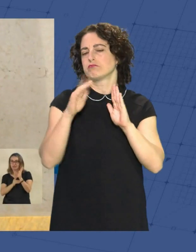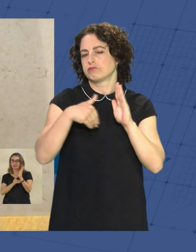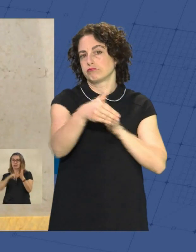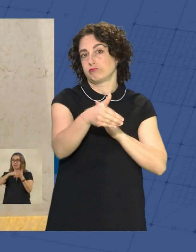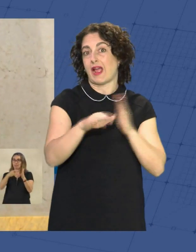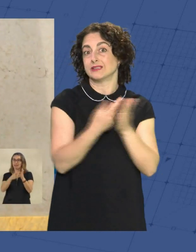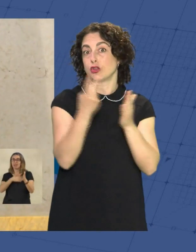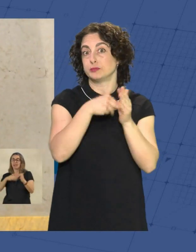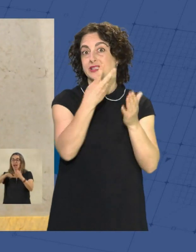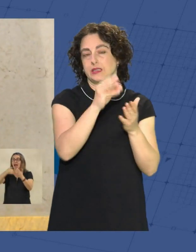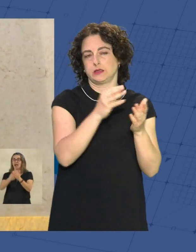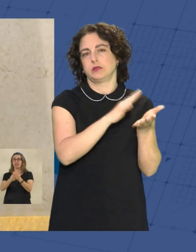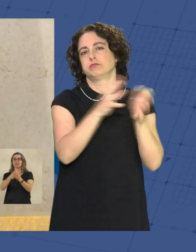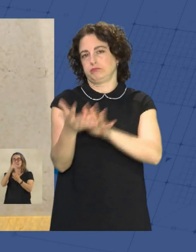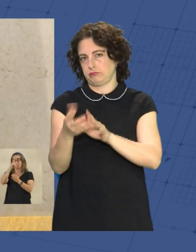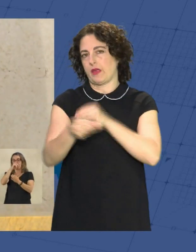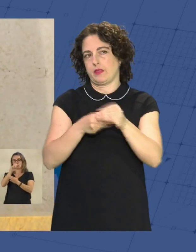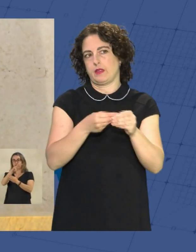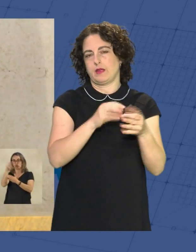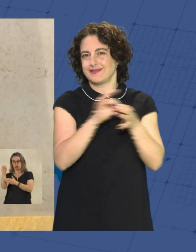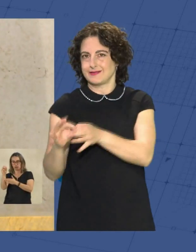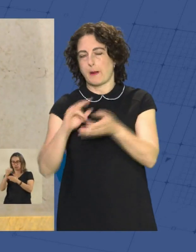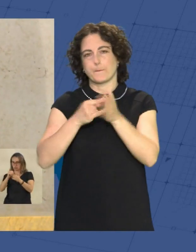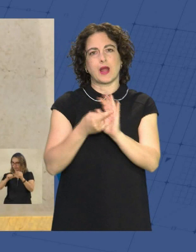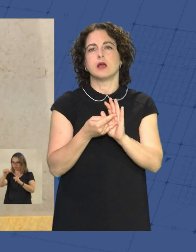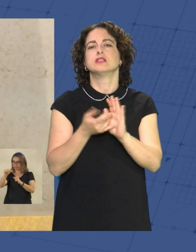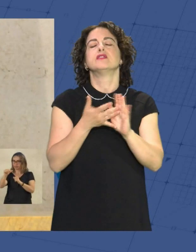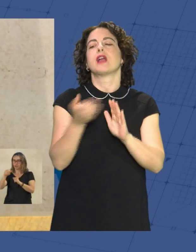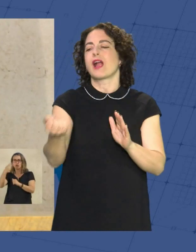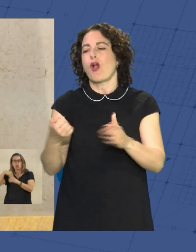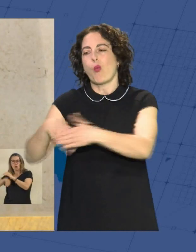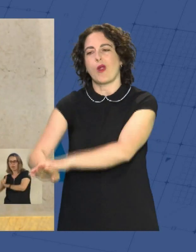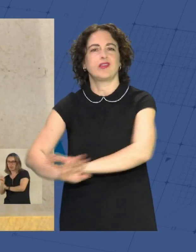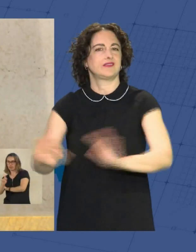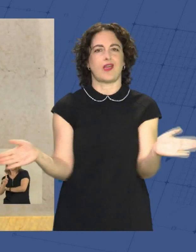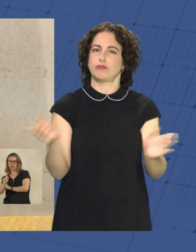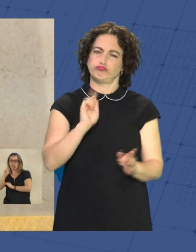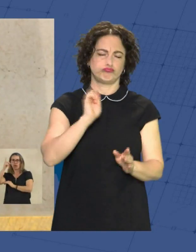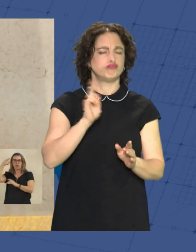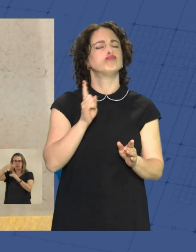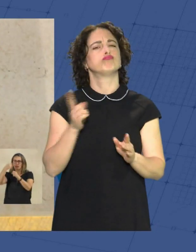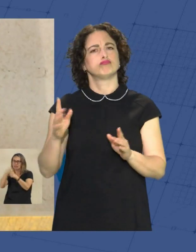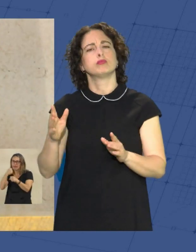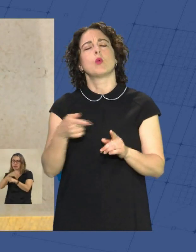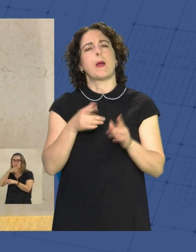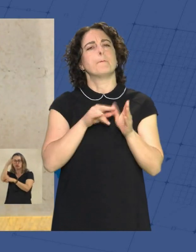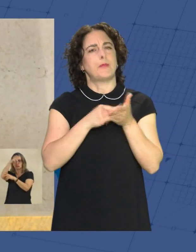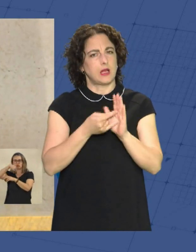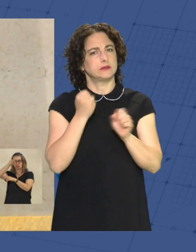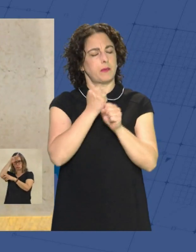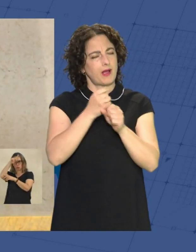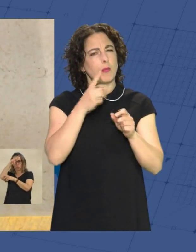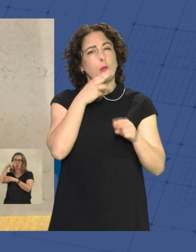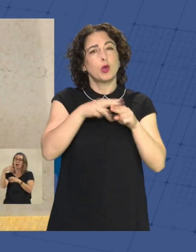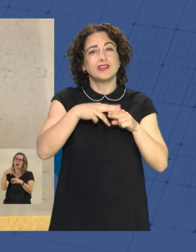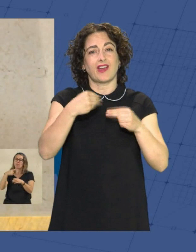2030 en base a este plan. No lo vamos a guardar en un cajón. Vamos a trabajar porque nos preocupa la política de